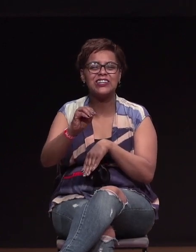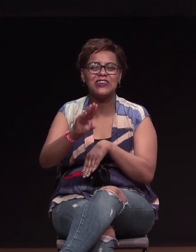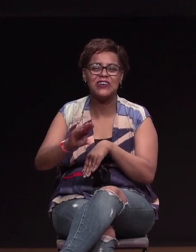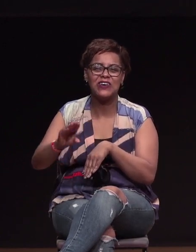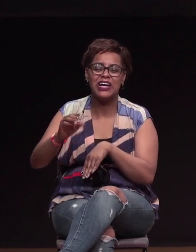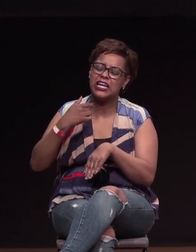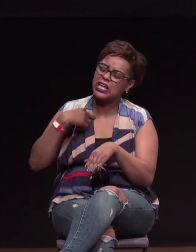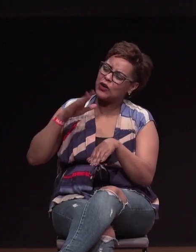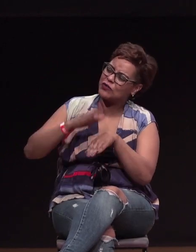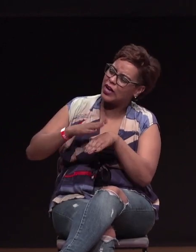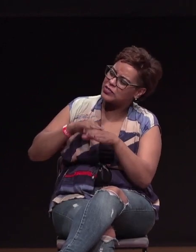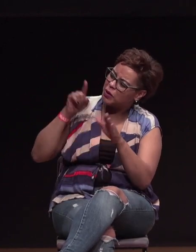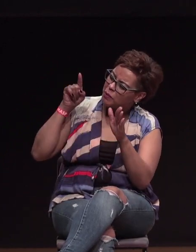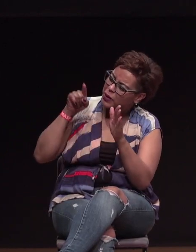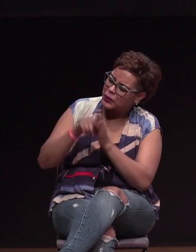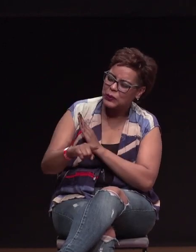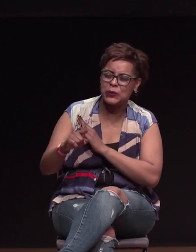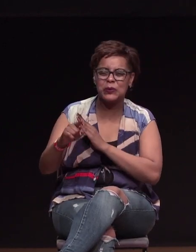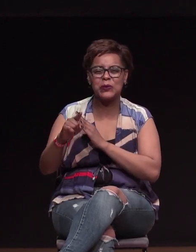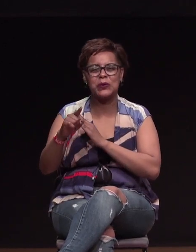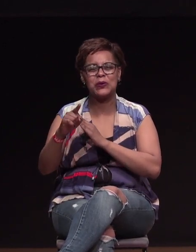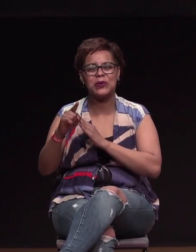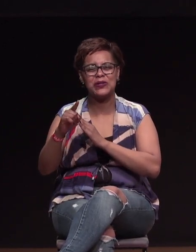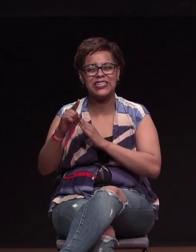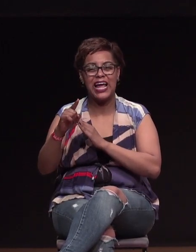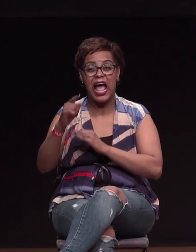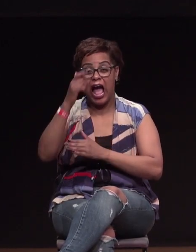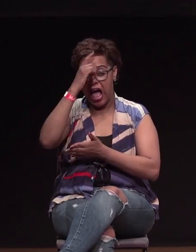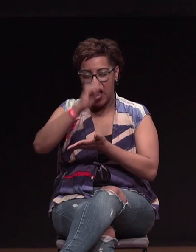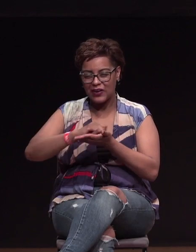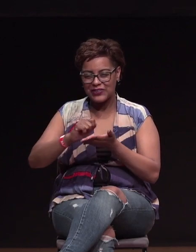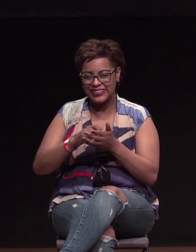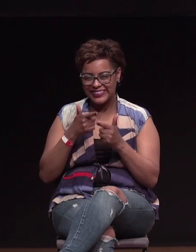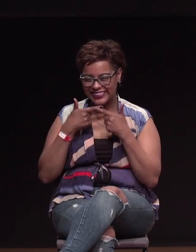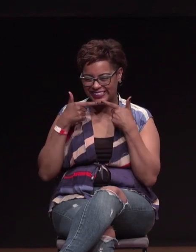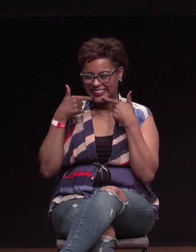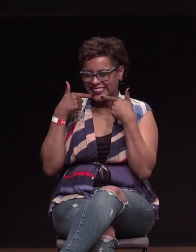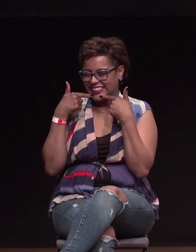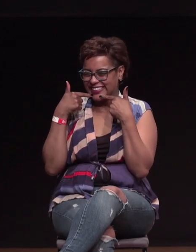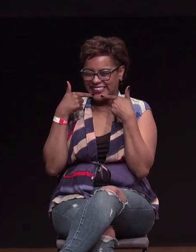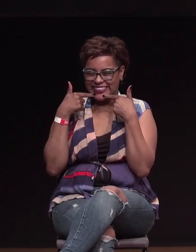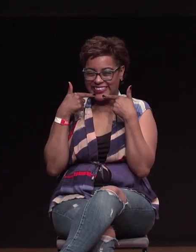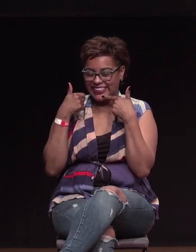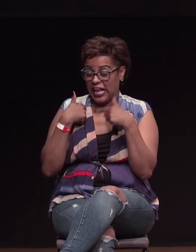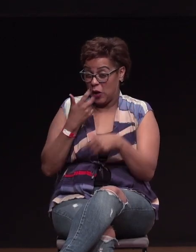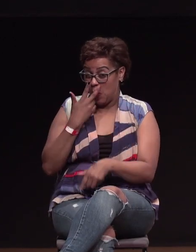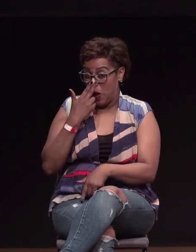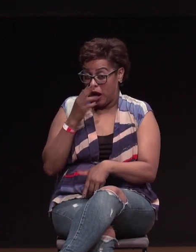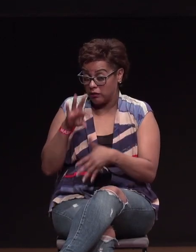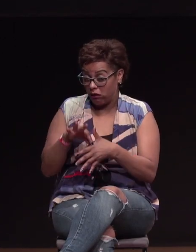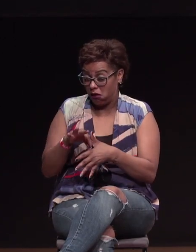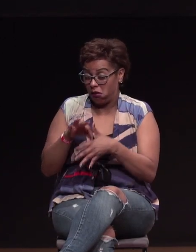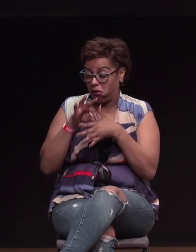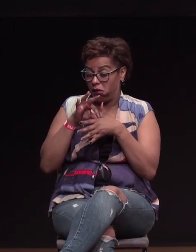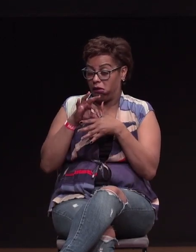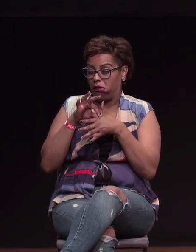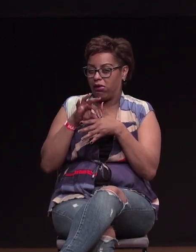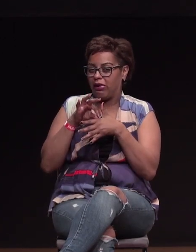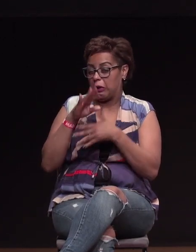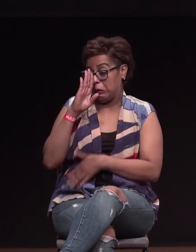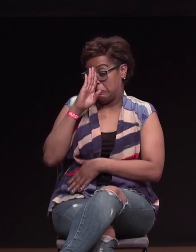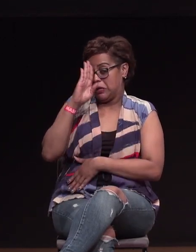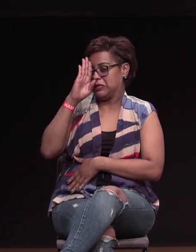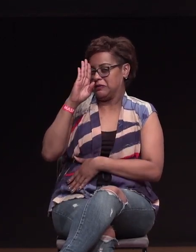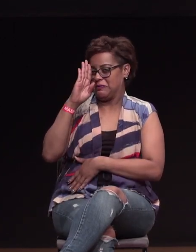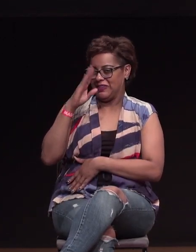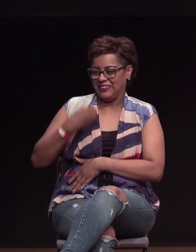uma pergunta da plateia e tal, eu falo isso, ela abre um sorrisão. Então, eu desconfio que seja o livro